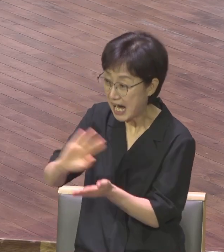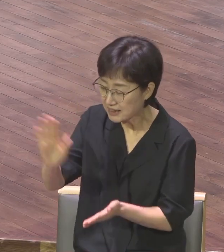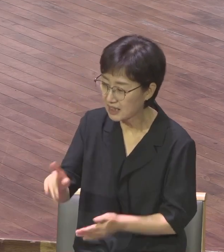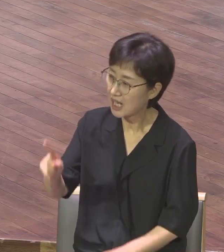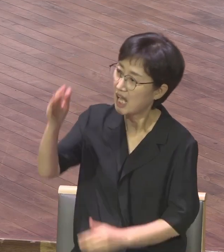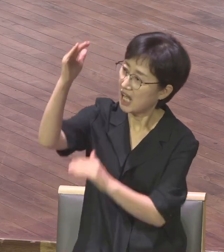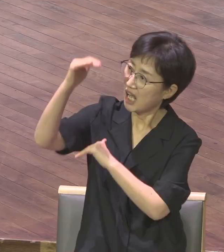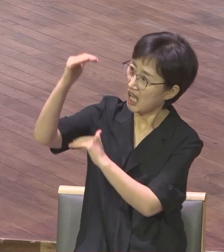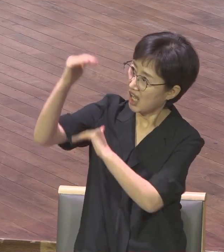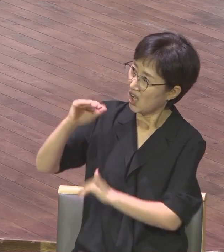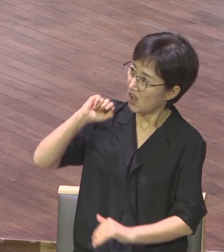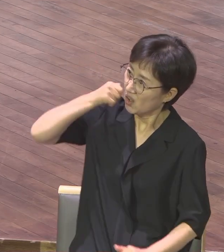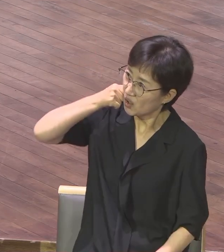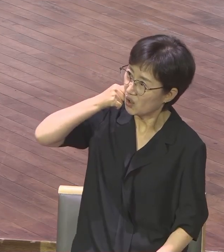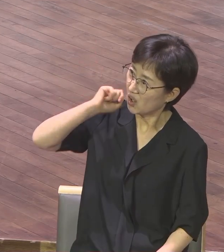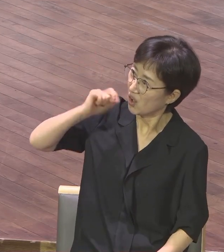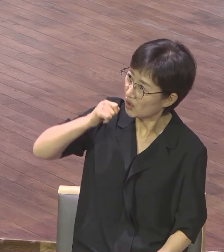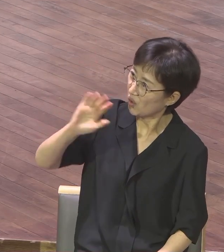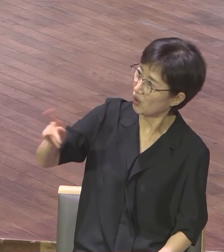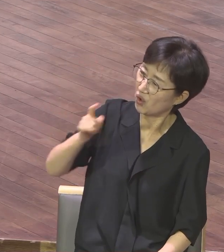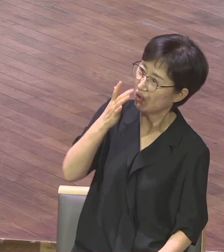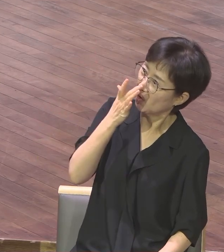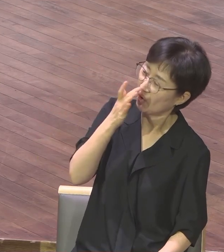않으면 딱딱하고 어렵다 그러고